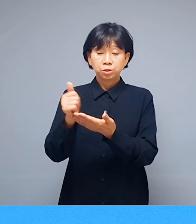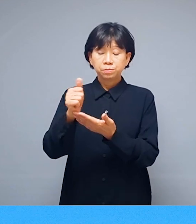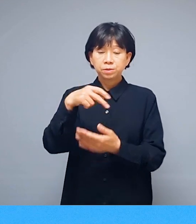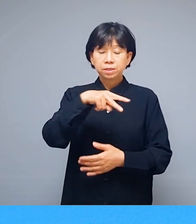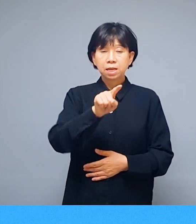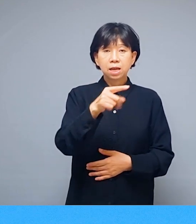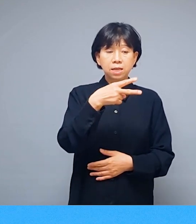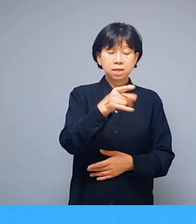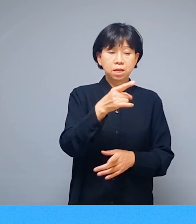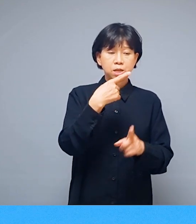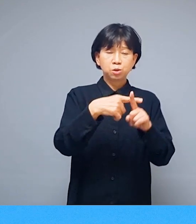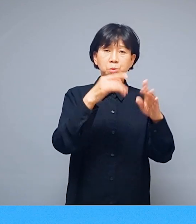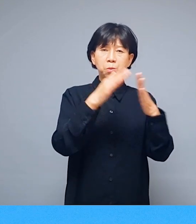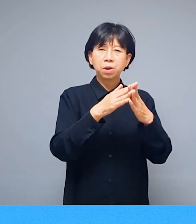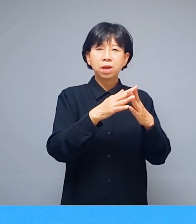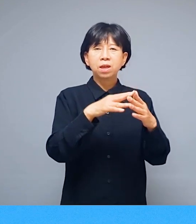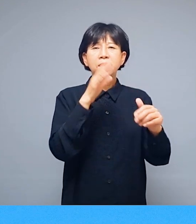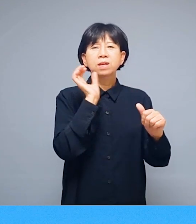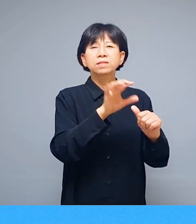사대교회를 책망하고 계세요.